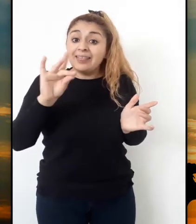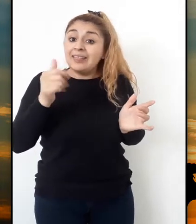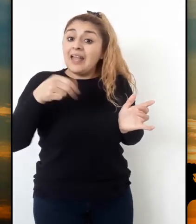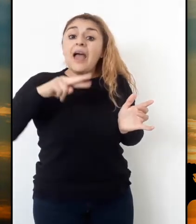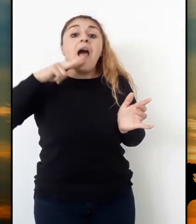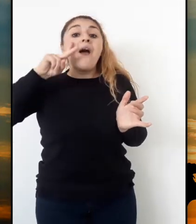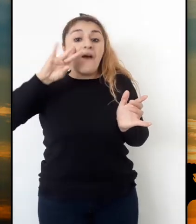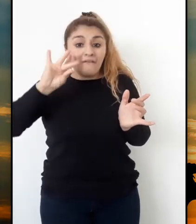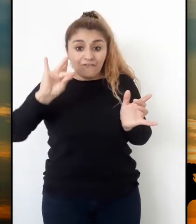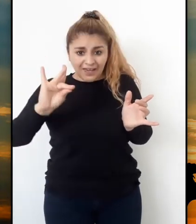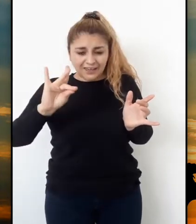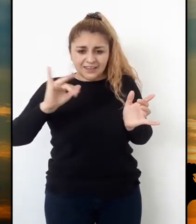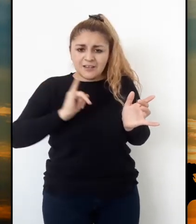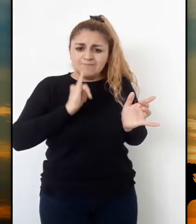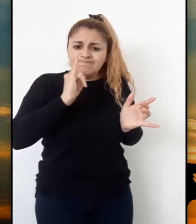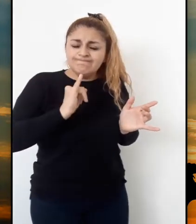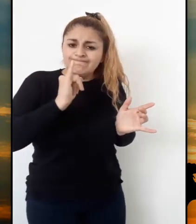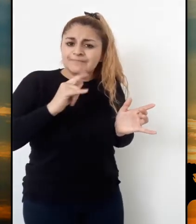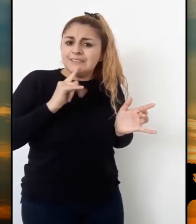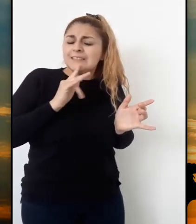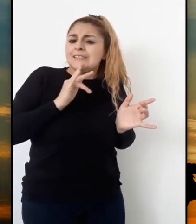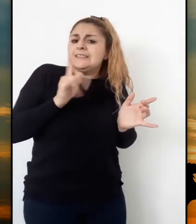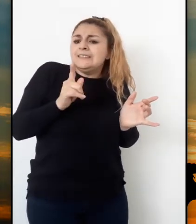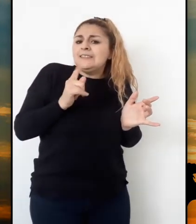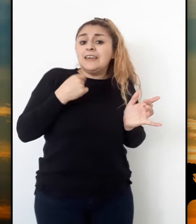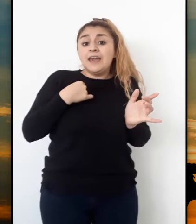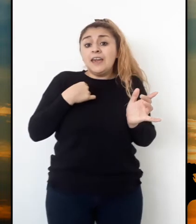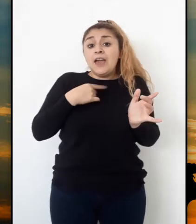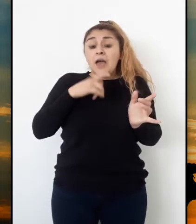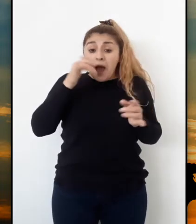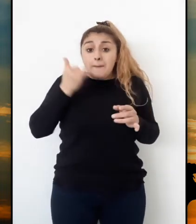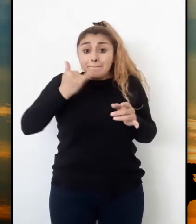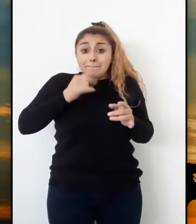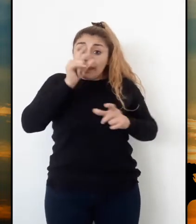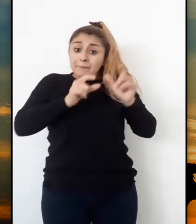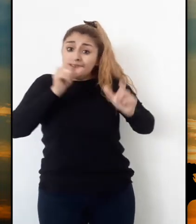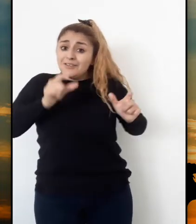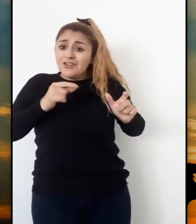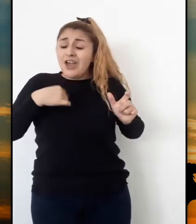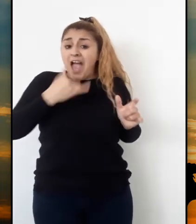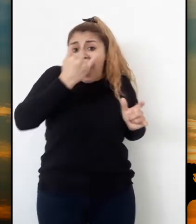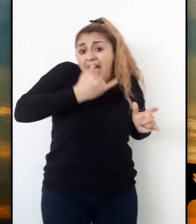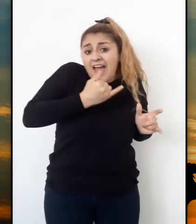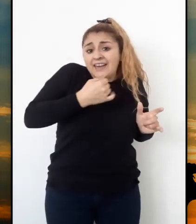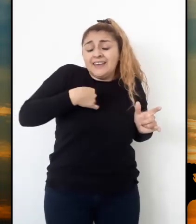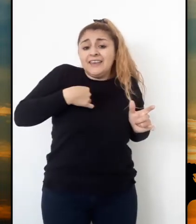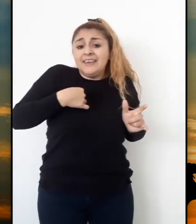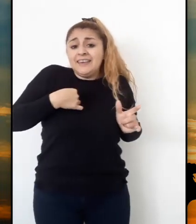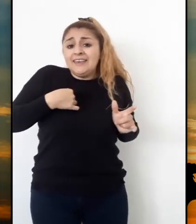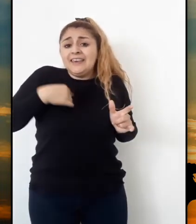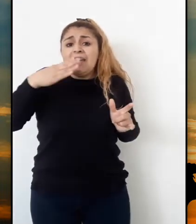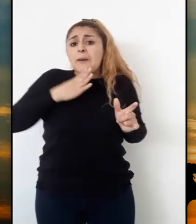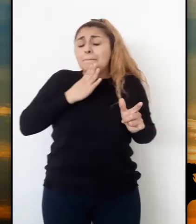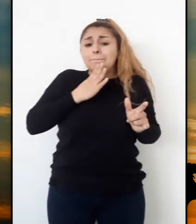hay personas que buscan el bienestar, el bien, lo reclaman. Et le revendiquent. Y lo